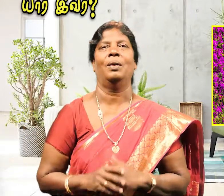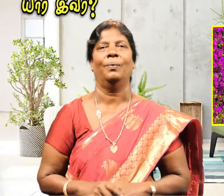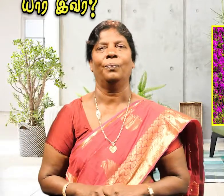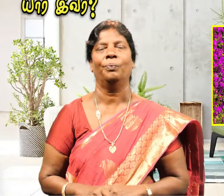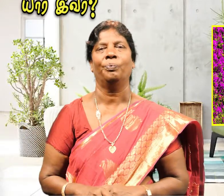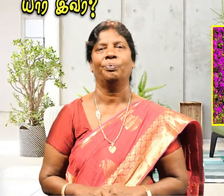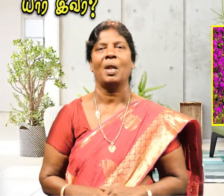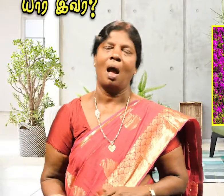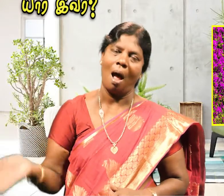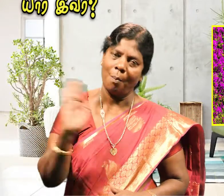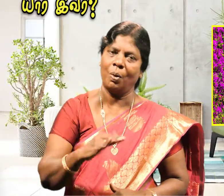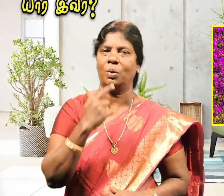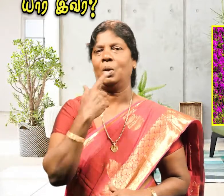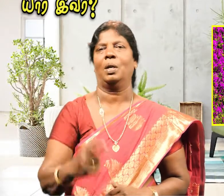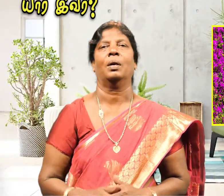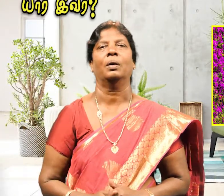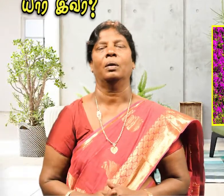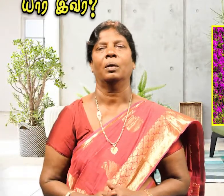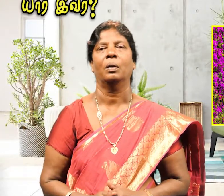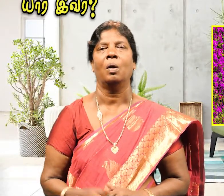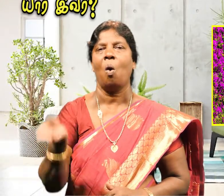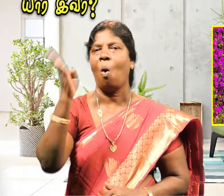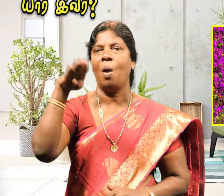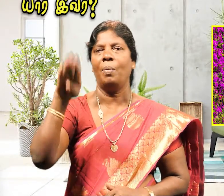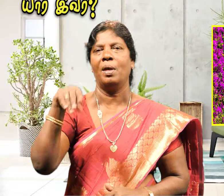வந்துவிட்டது. பின்னர் அவர் சொல்லுகிறார்,